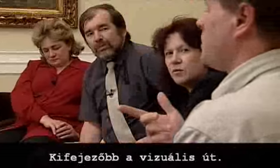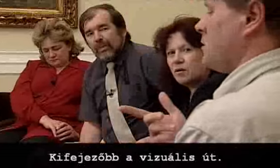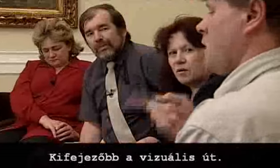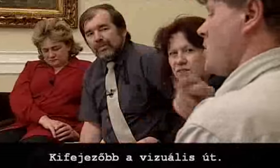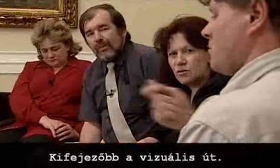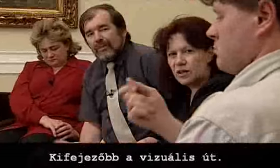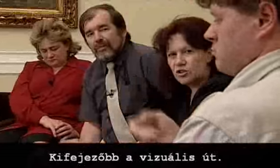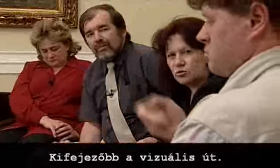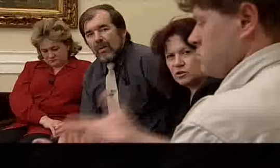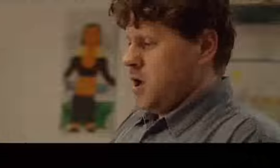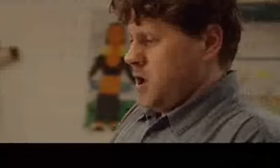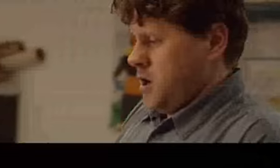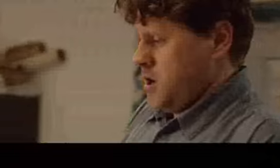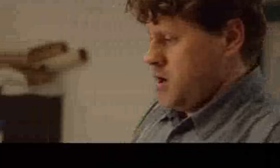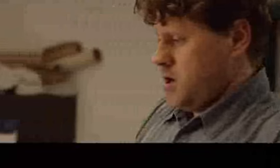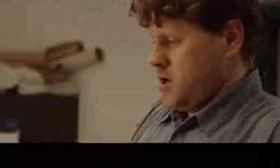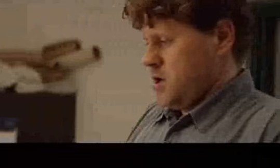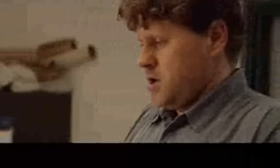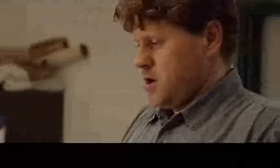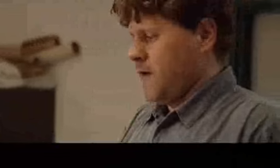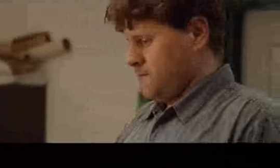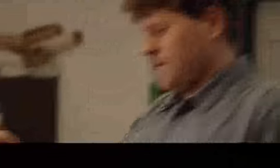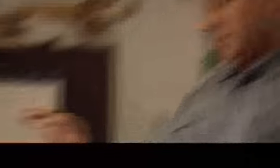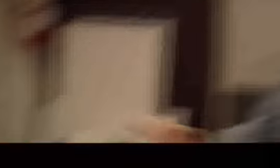Kifejezőbb a vizuális út.